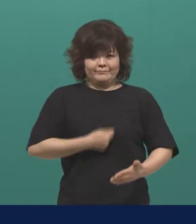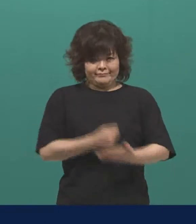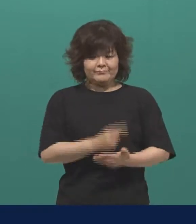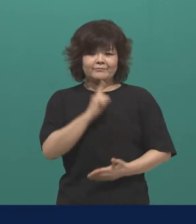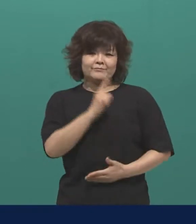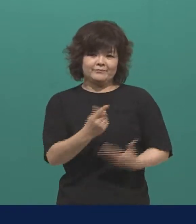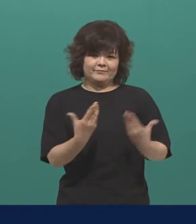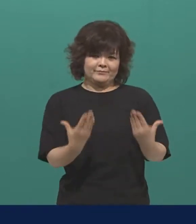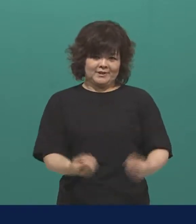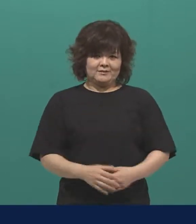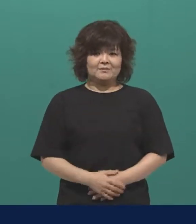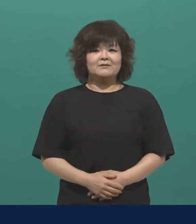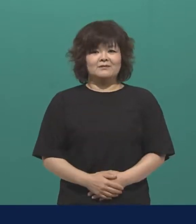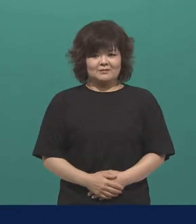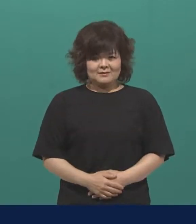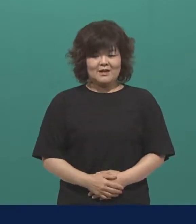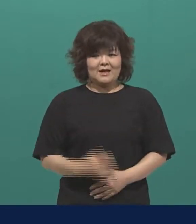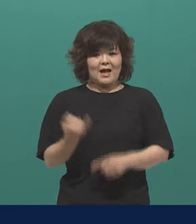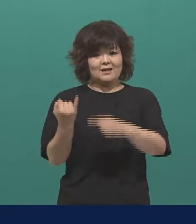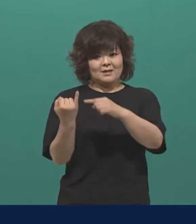意気込みを話しました。